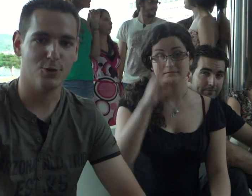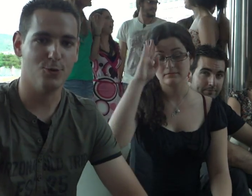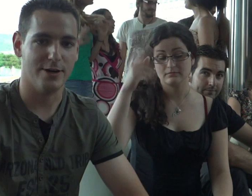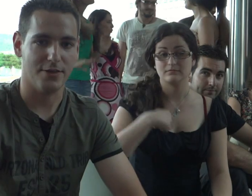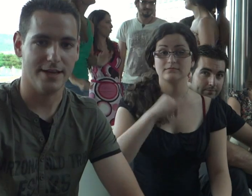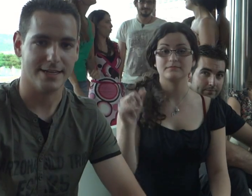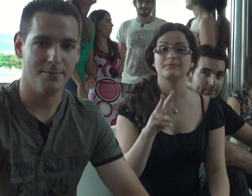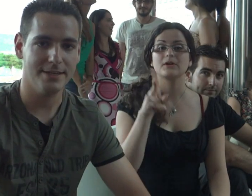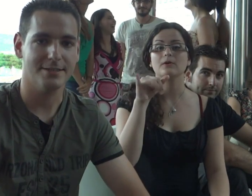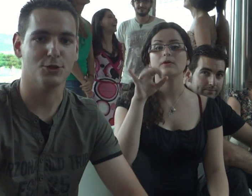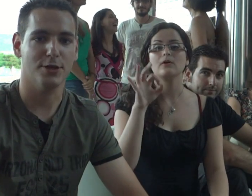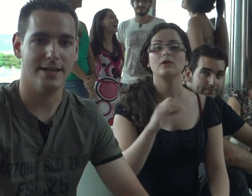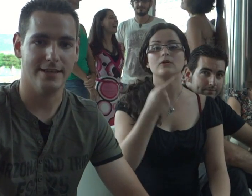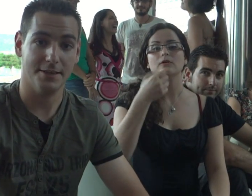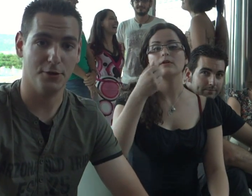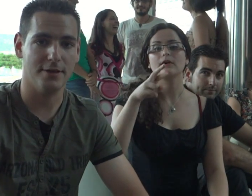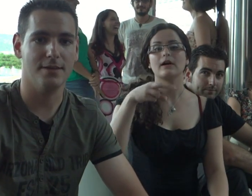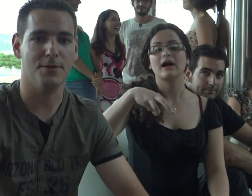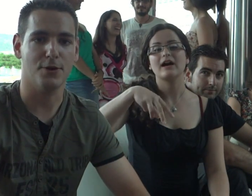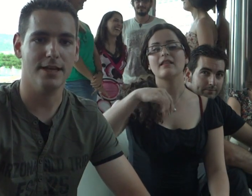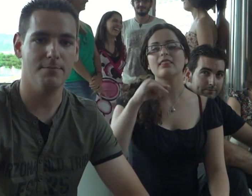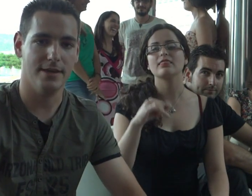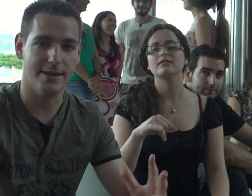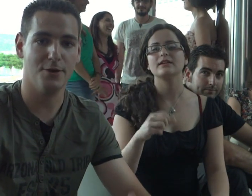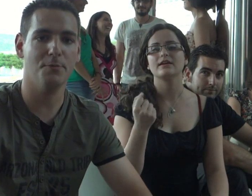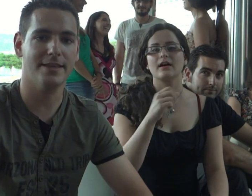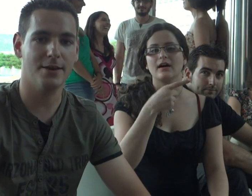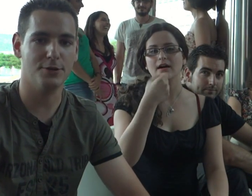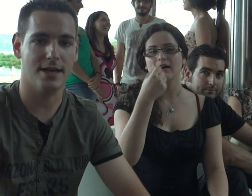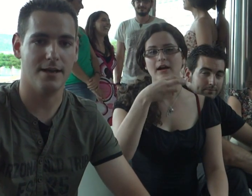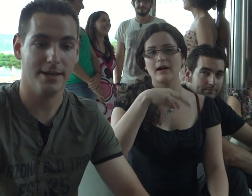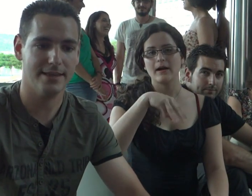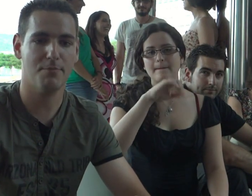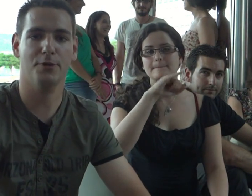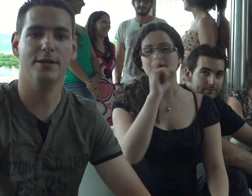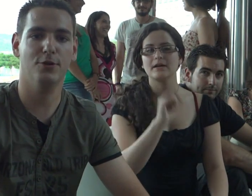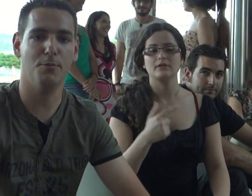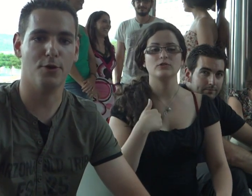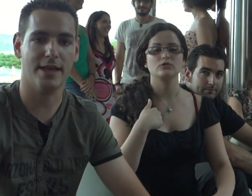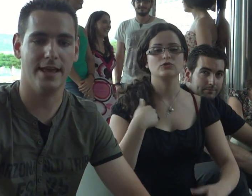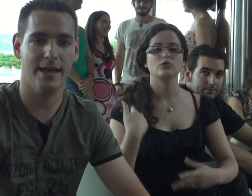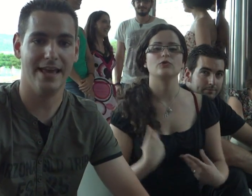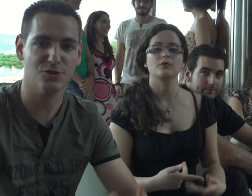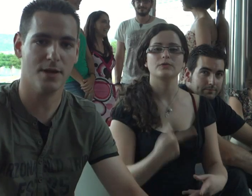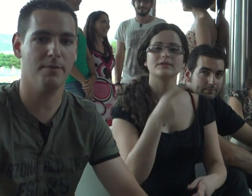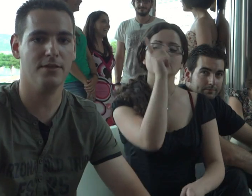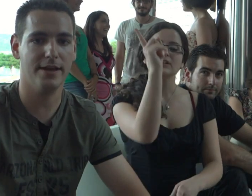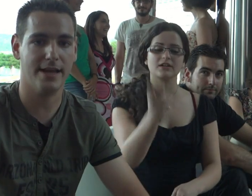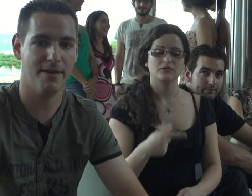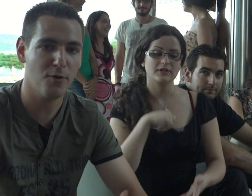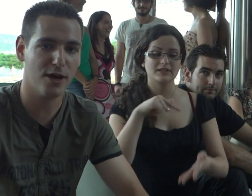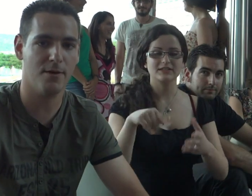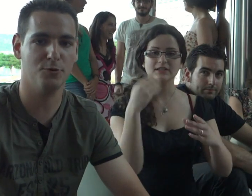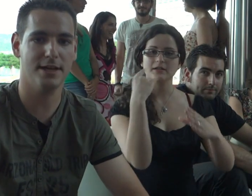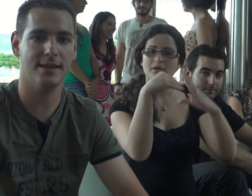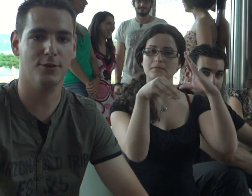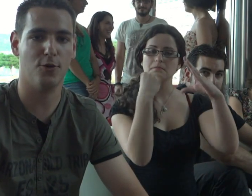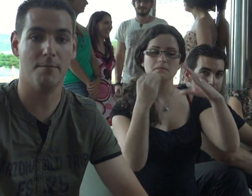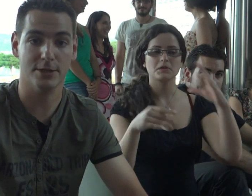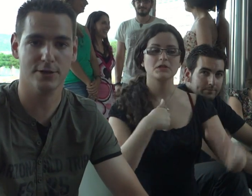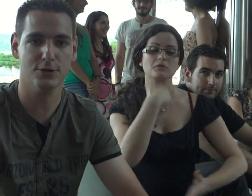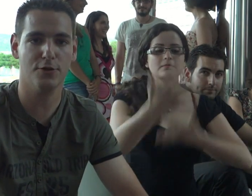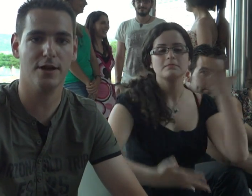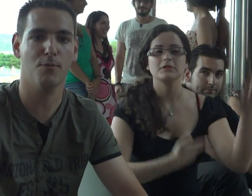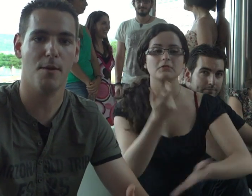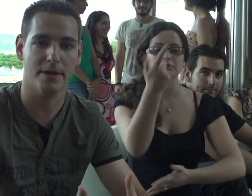Hola, soy Julio García Escames, soy el director de este videoclip y quiero invitaros a ver este proyecto porque es una experiencia que creemos que va a gustar tanto